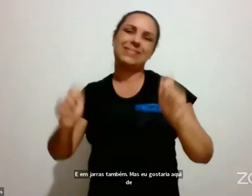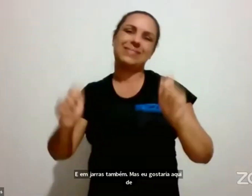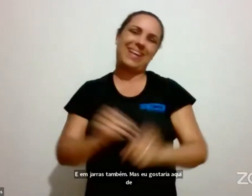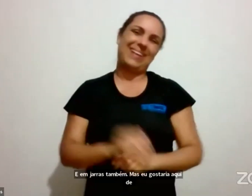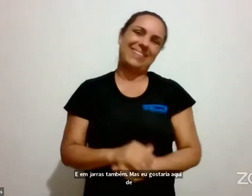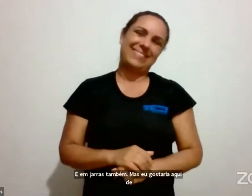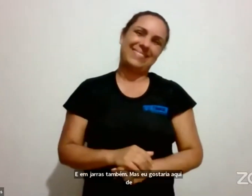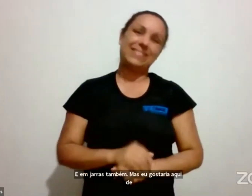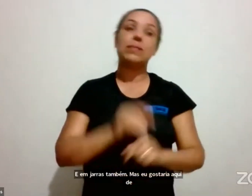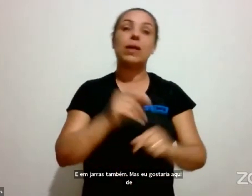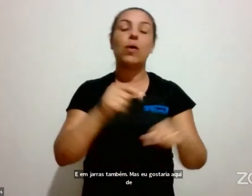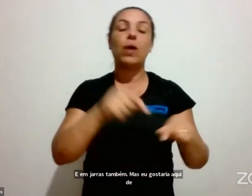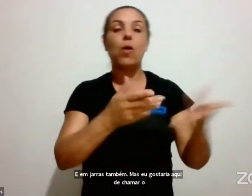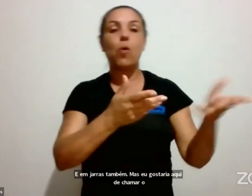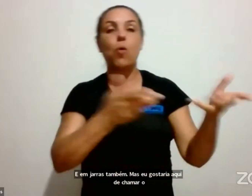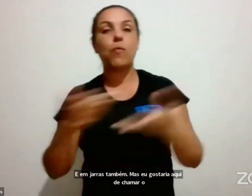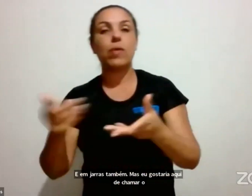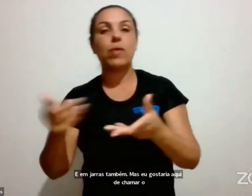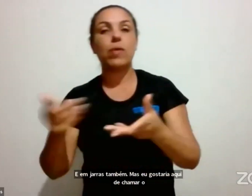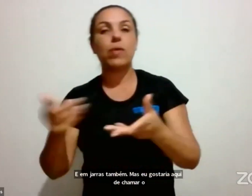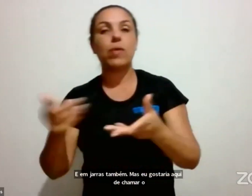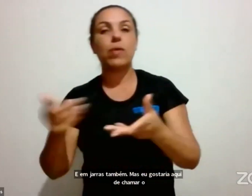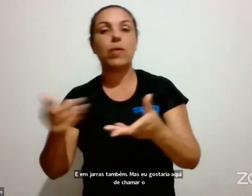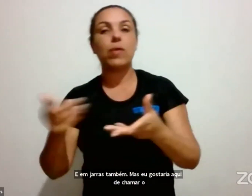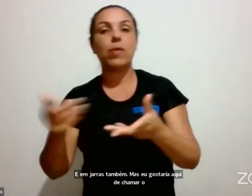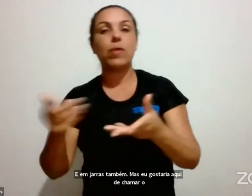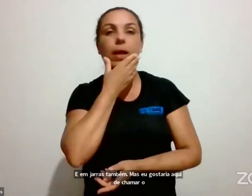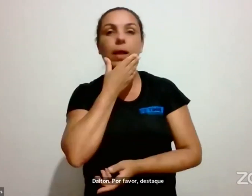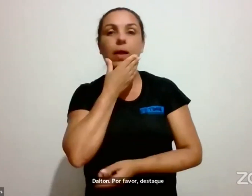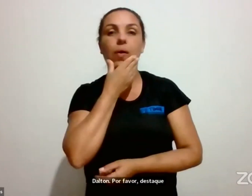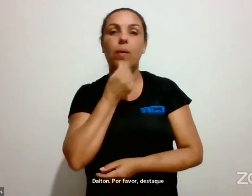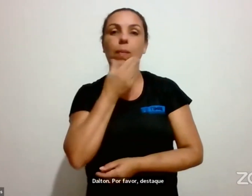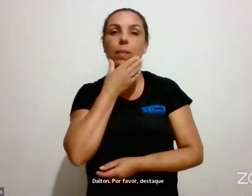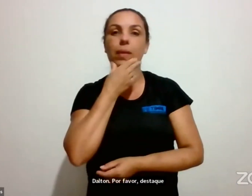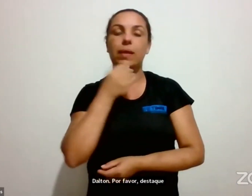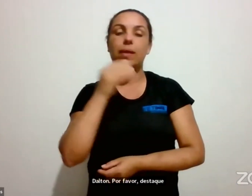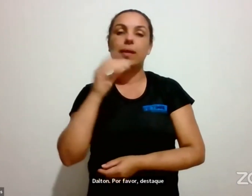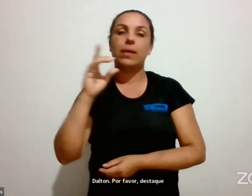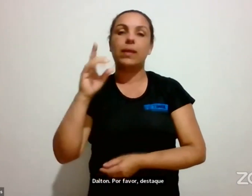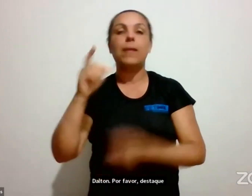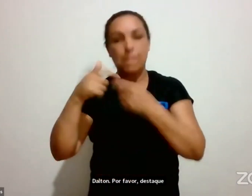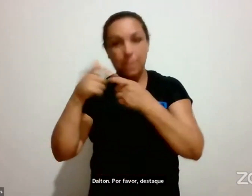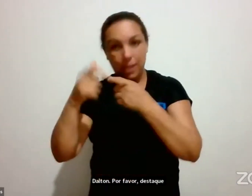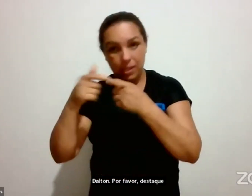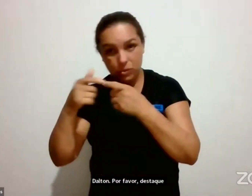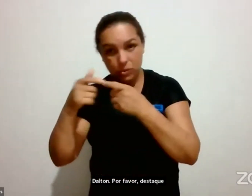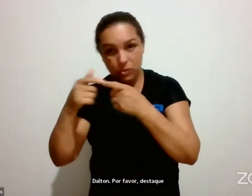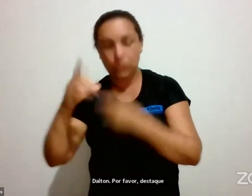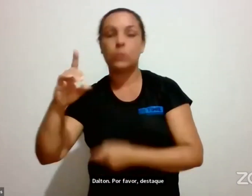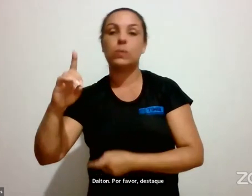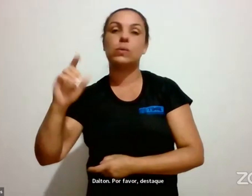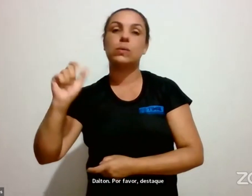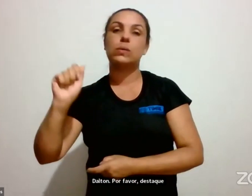Dalton, por favor, destaque aqui o Dalton e a Raquel. Por favor, Raquel,